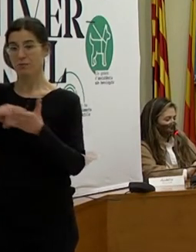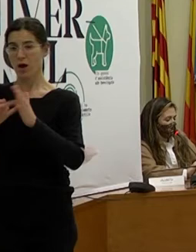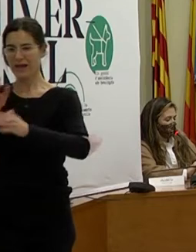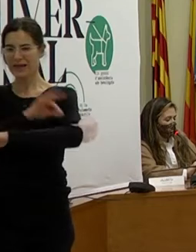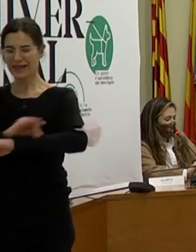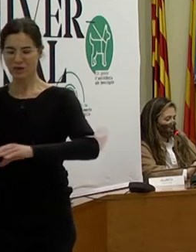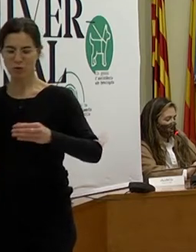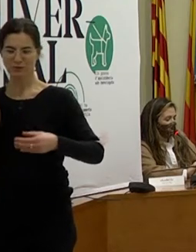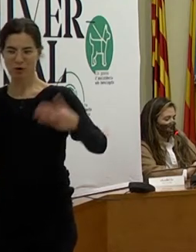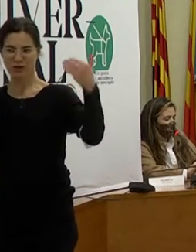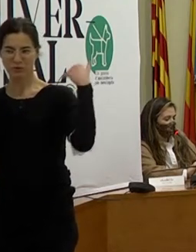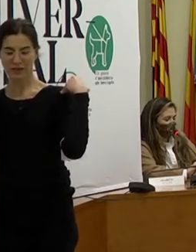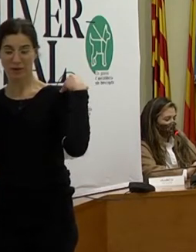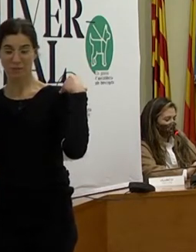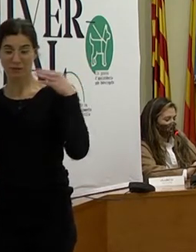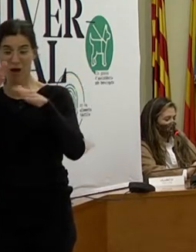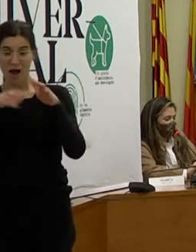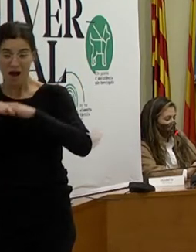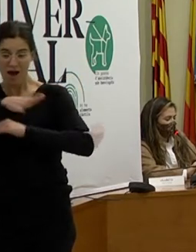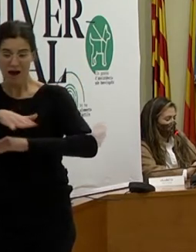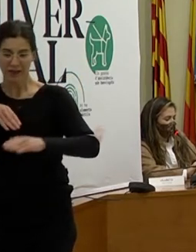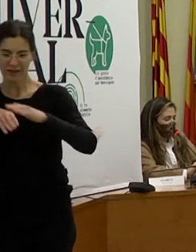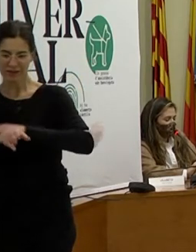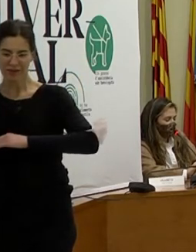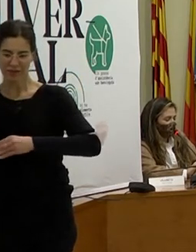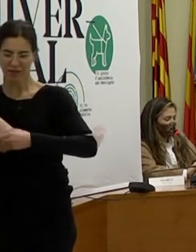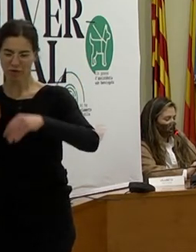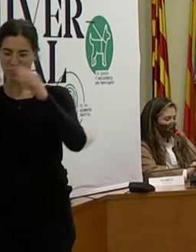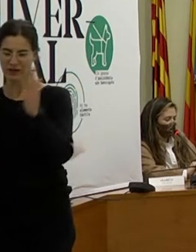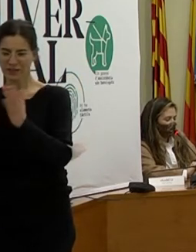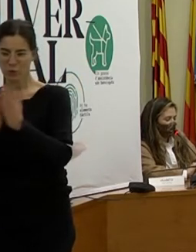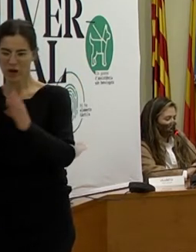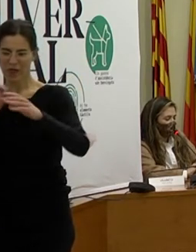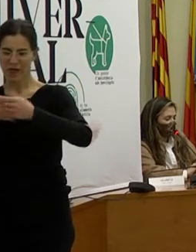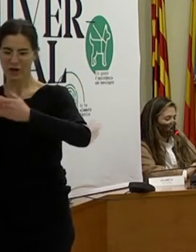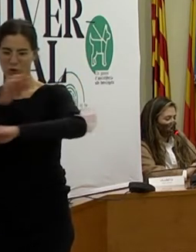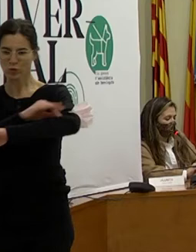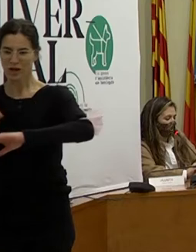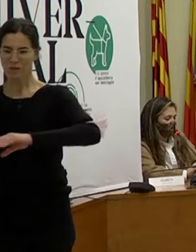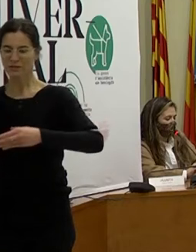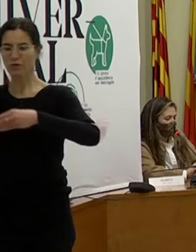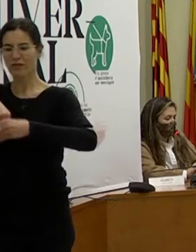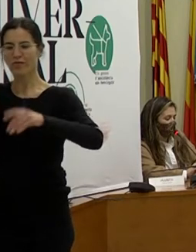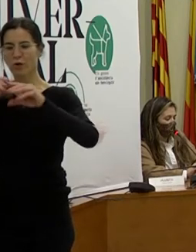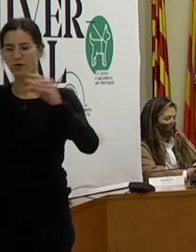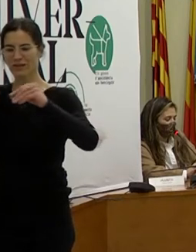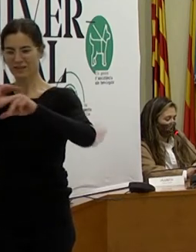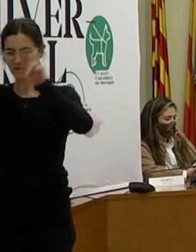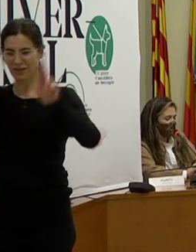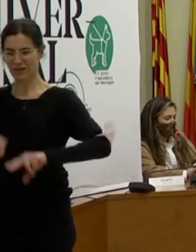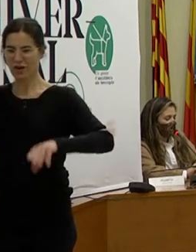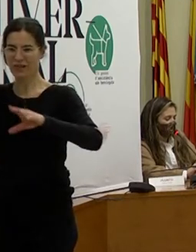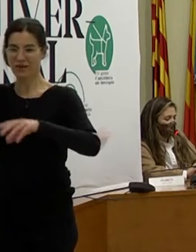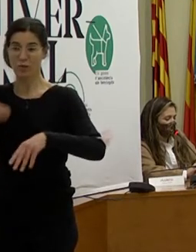arquitecto responsable del área de accesibilidad en la Escuela de Arquitectura de la Universidad Internacional de Cataluña,